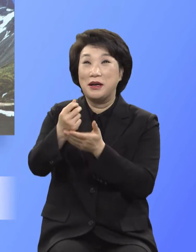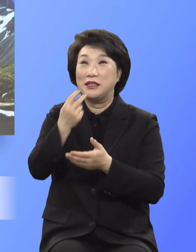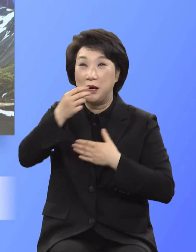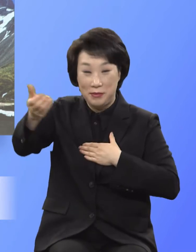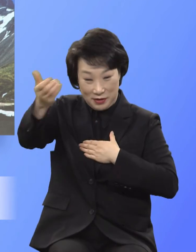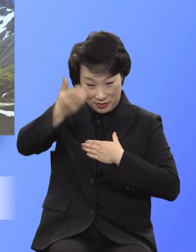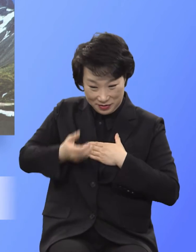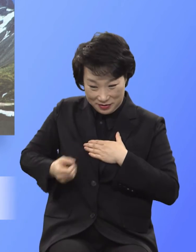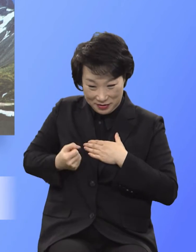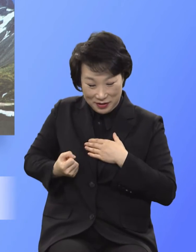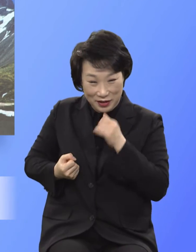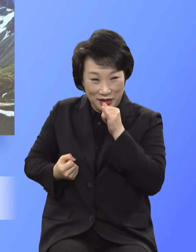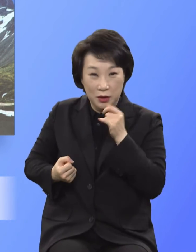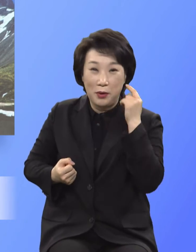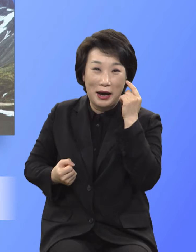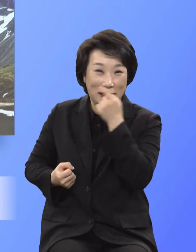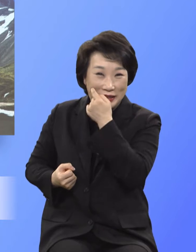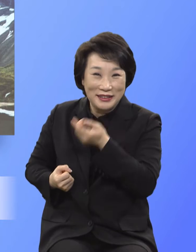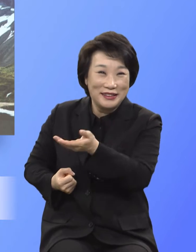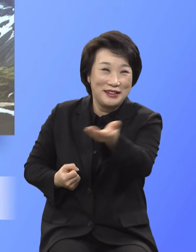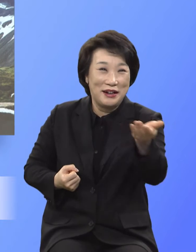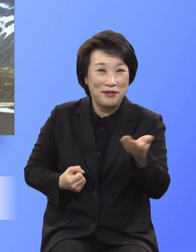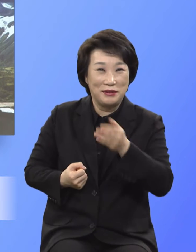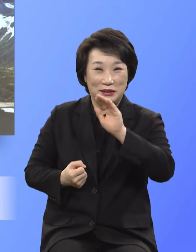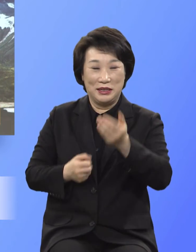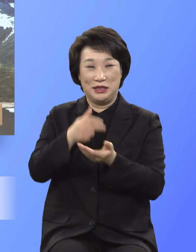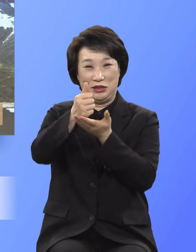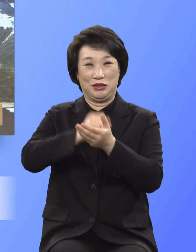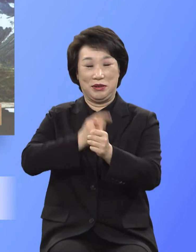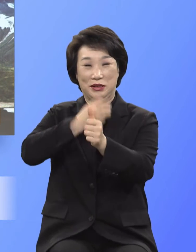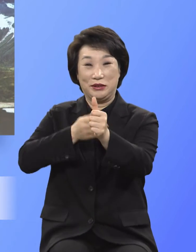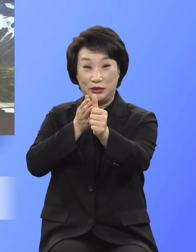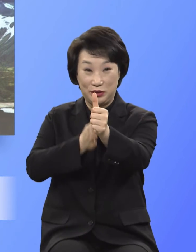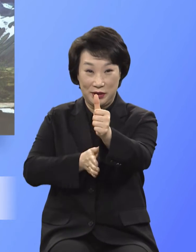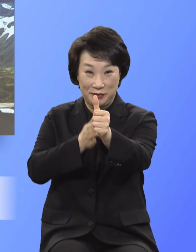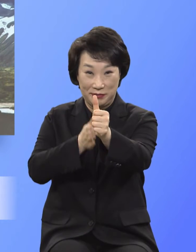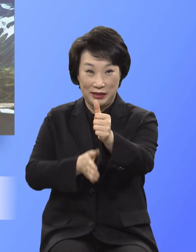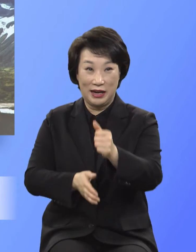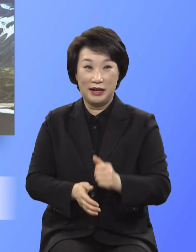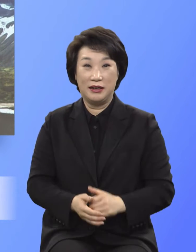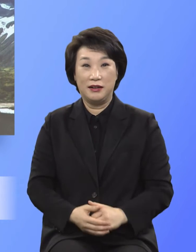생명이 있음을 확인하는 여러분 되기를 주님의 이름으로 축원합니다.